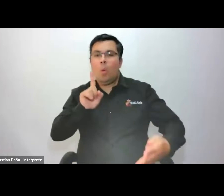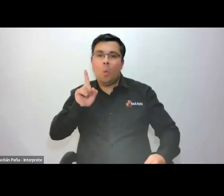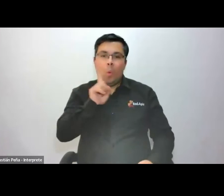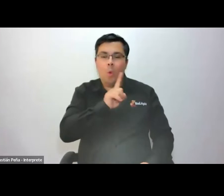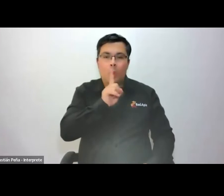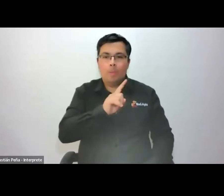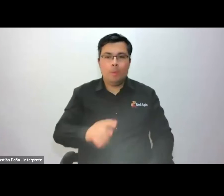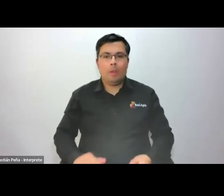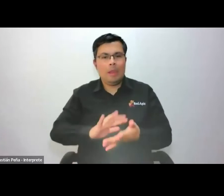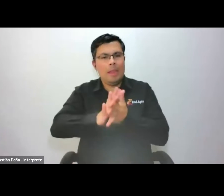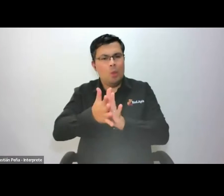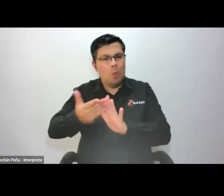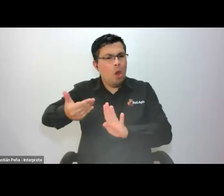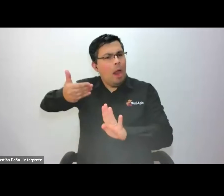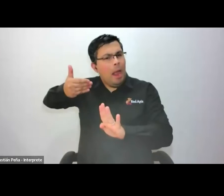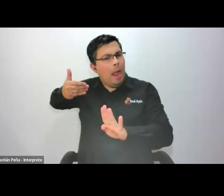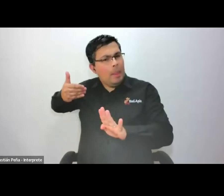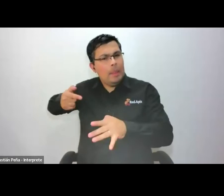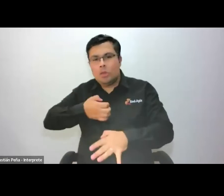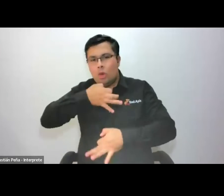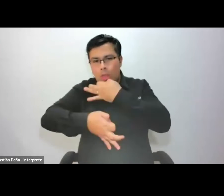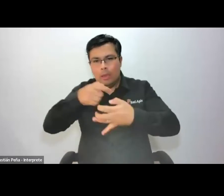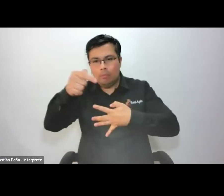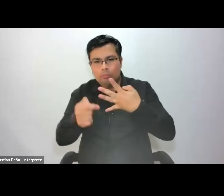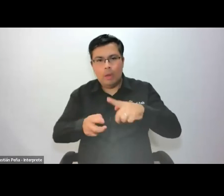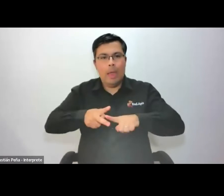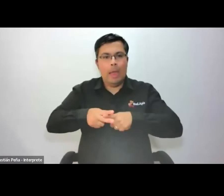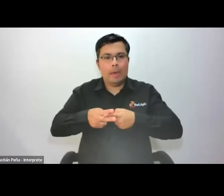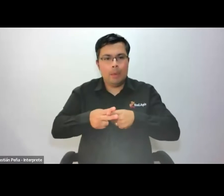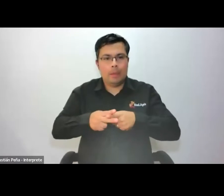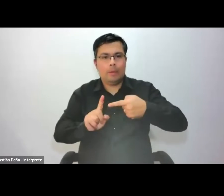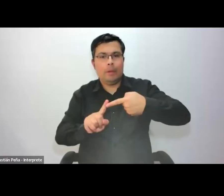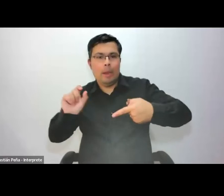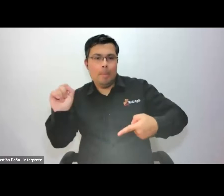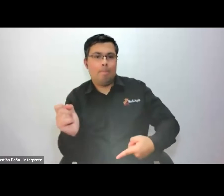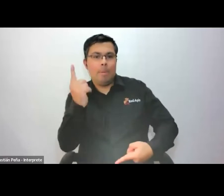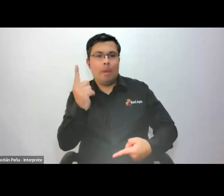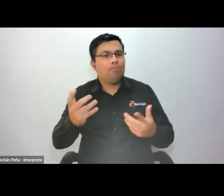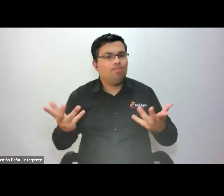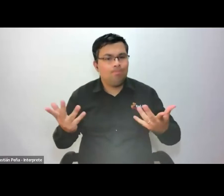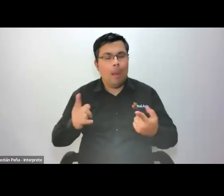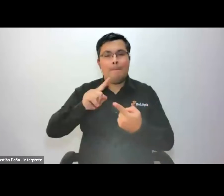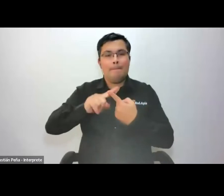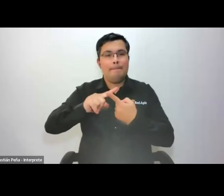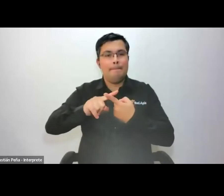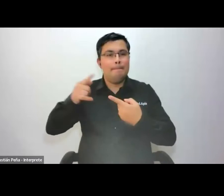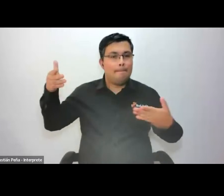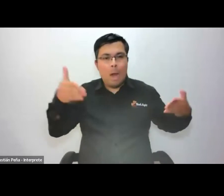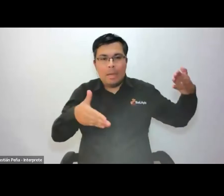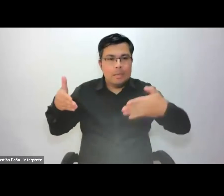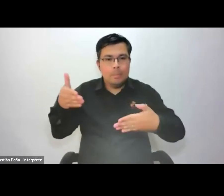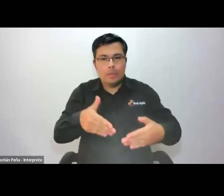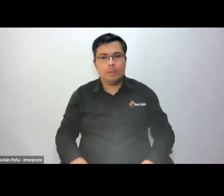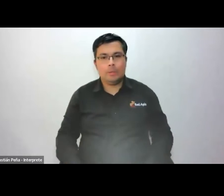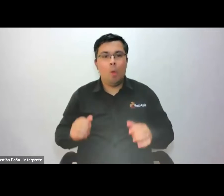los instrumentos de gestión, de todas las acciones que hemos ido mencionando, es la participación, ¿no? Poder